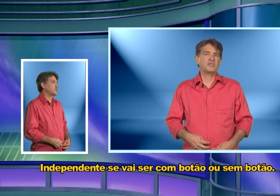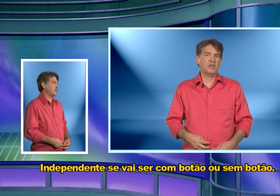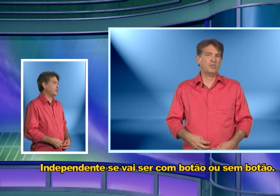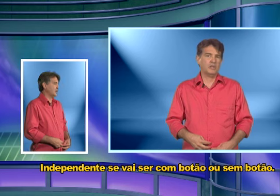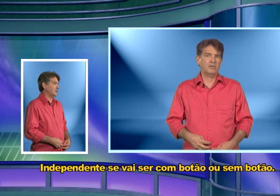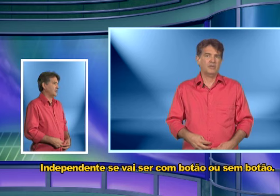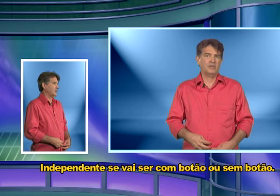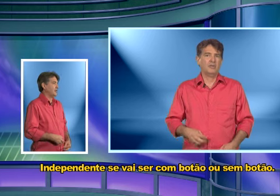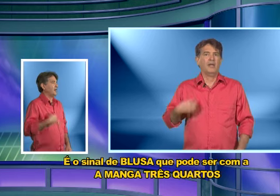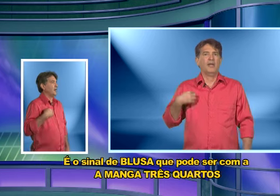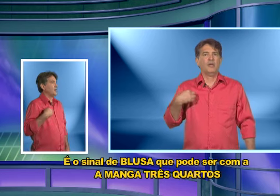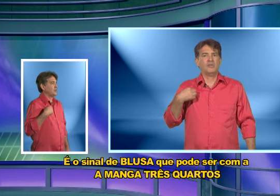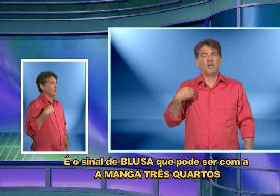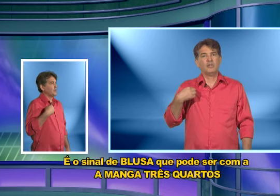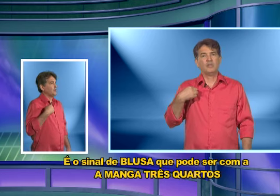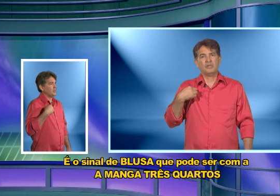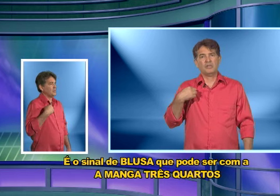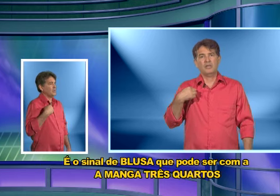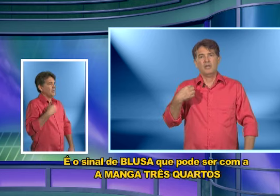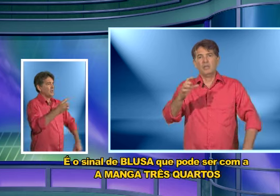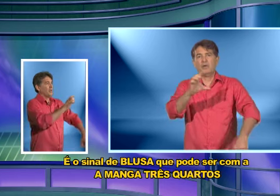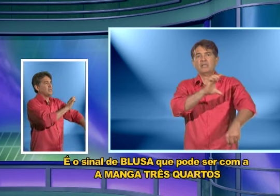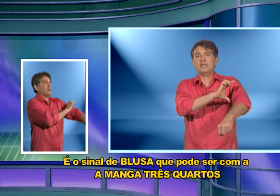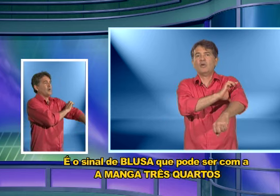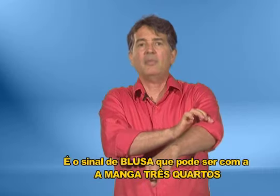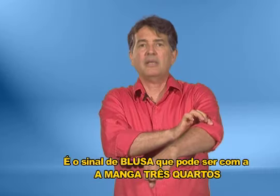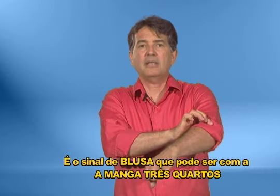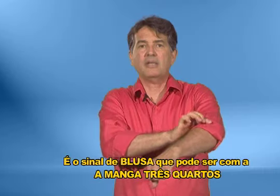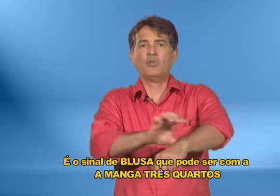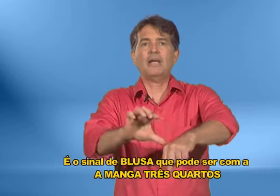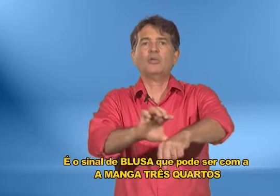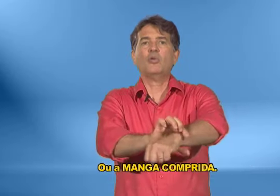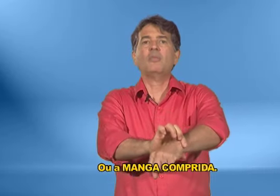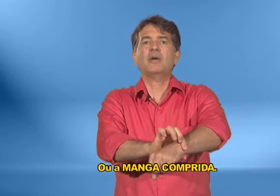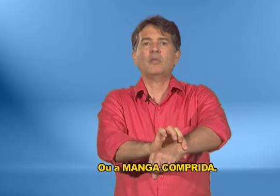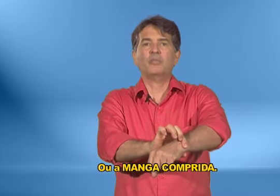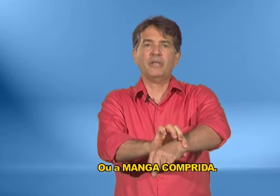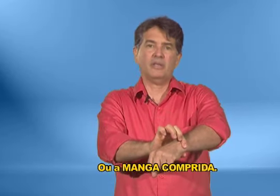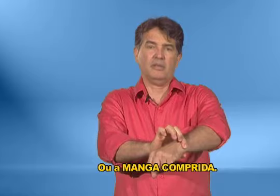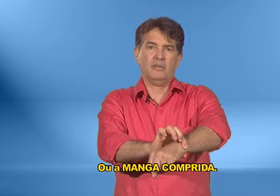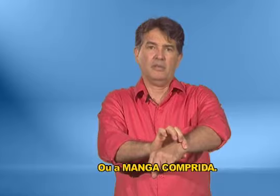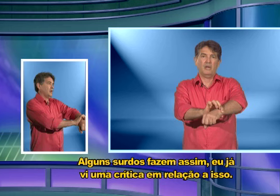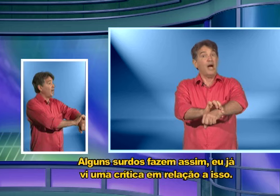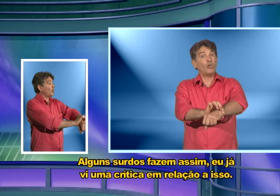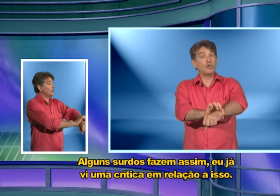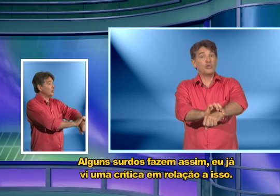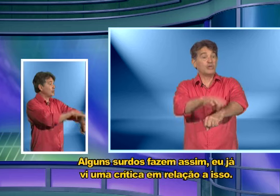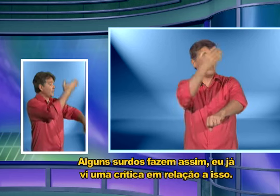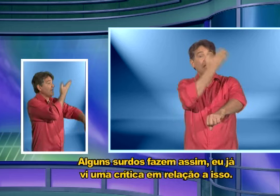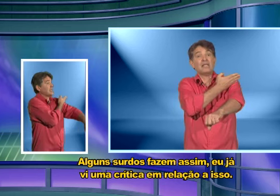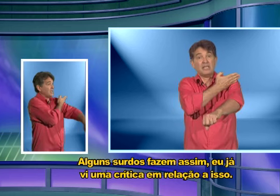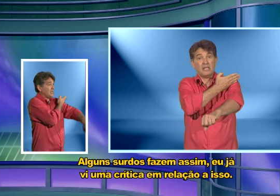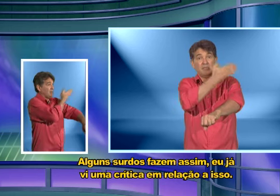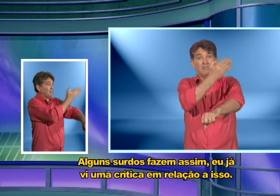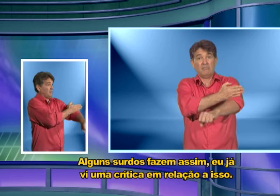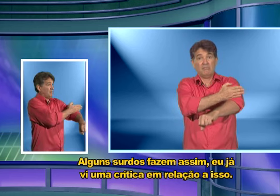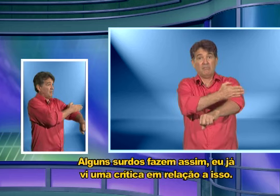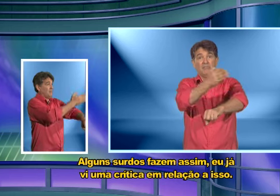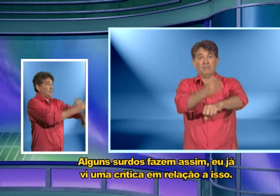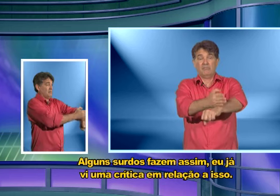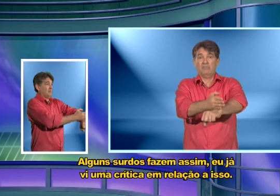ou sem botão, é o sinal de blusa, que pode ser com a manga 3,4 ou a manga comprida. Alguns surdos fazem assim.